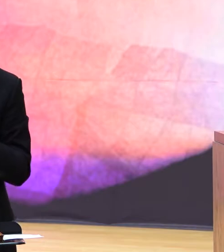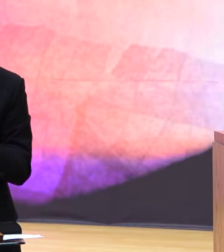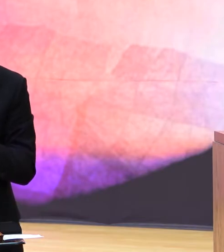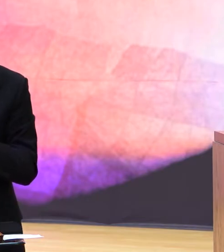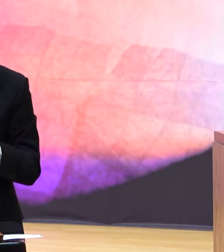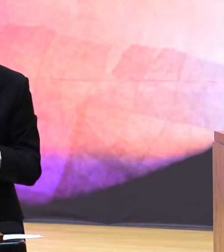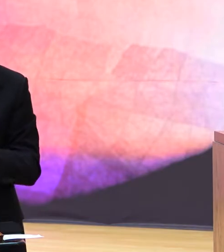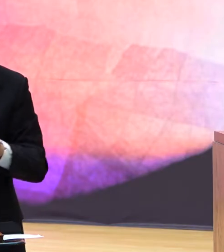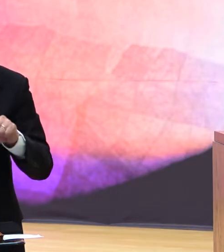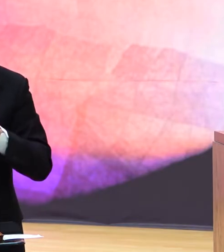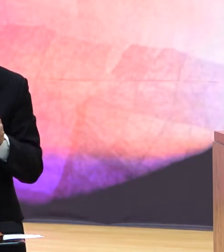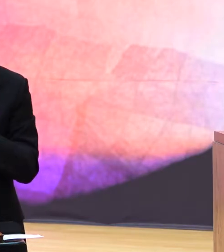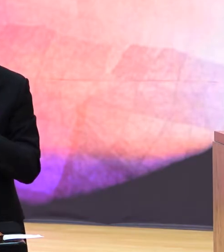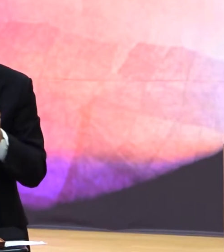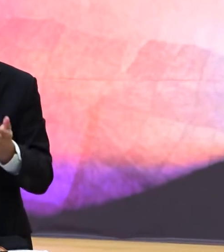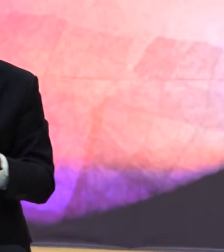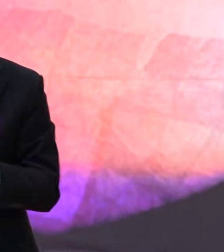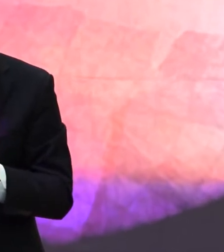주시옵소서.